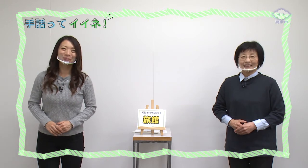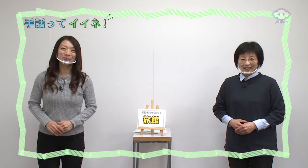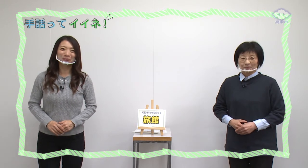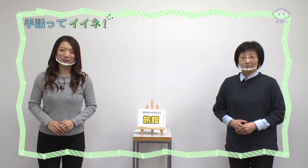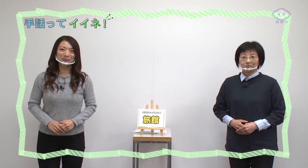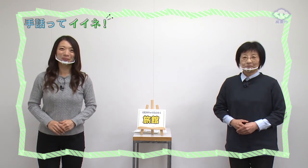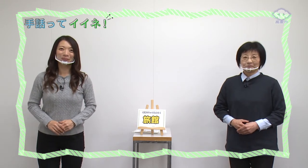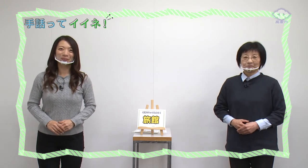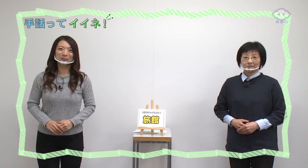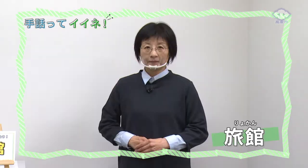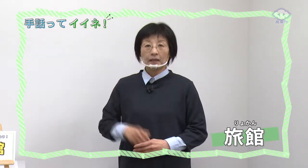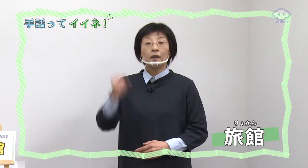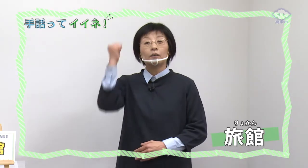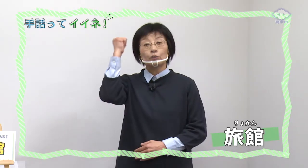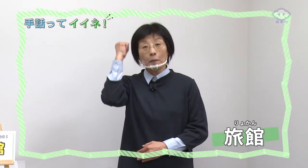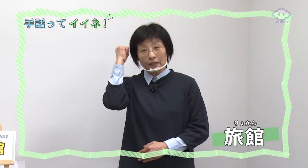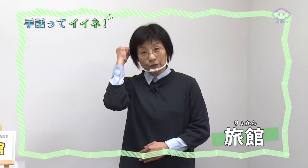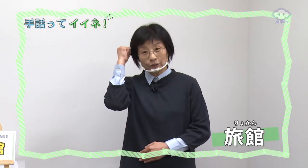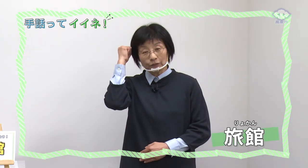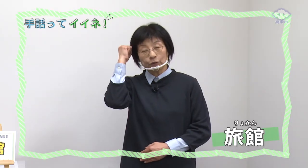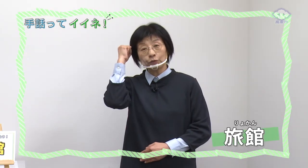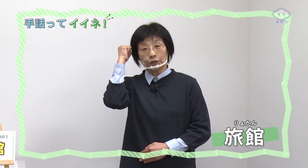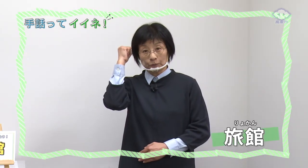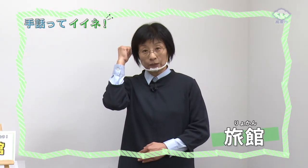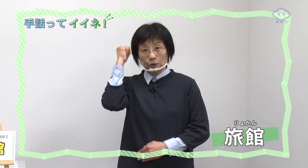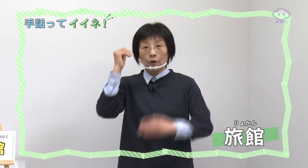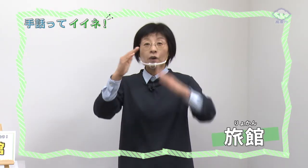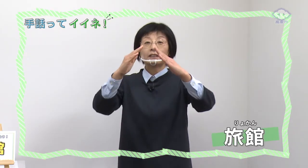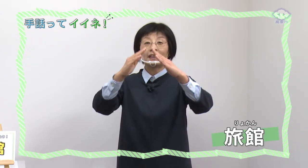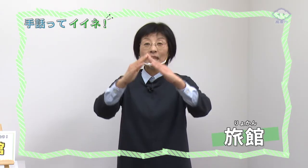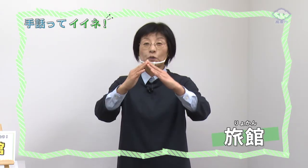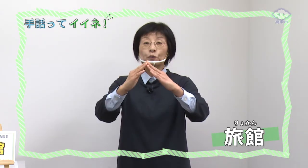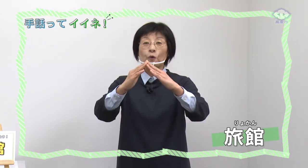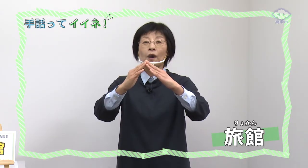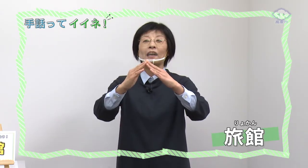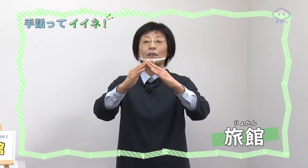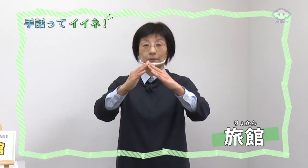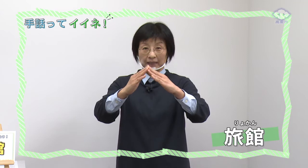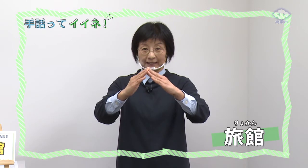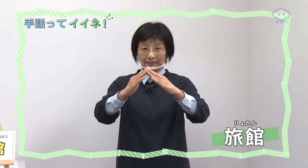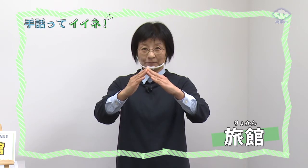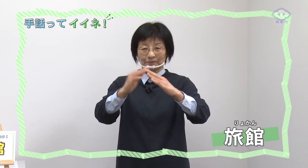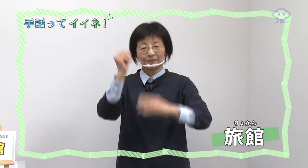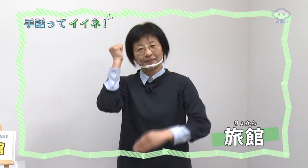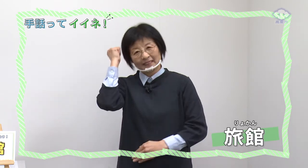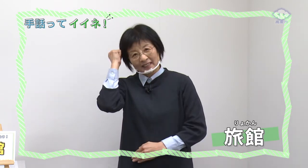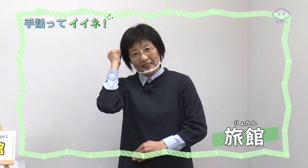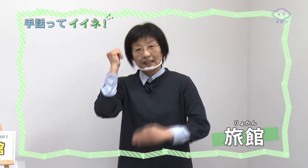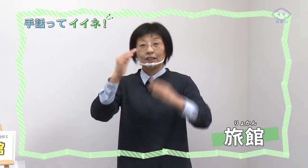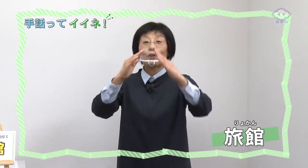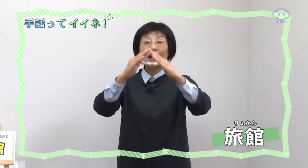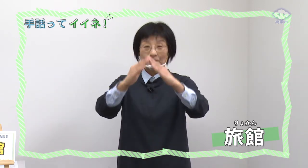。泊まるという手話と建物を表します。旅館、